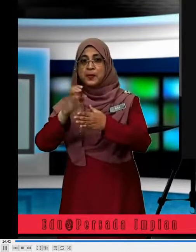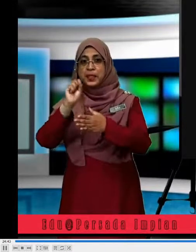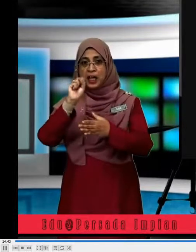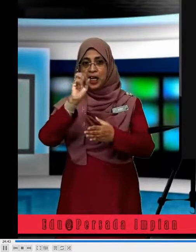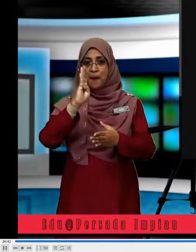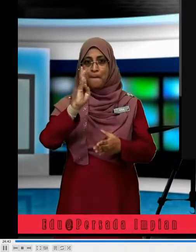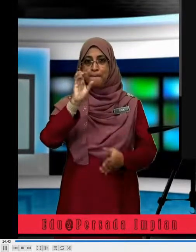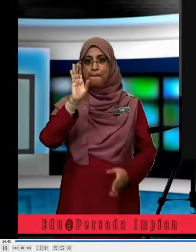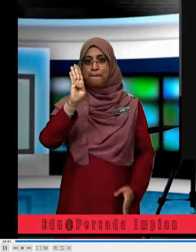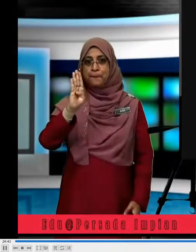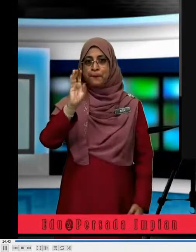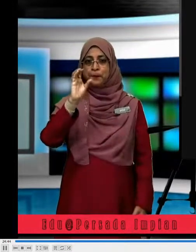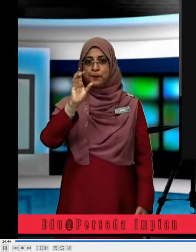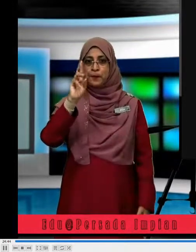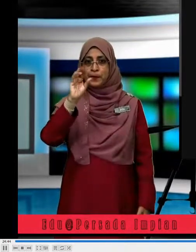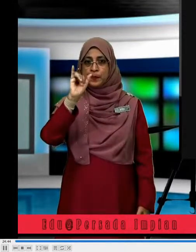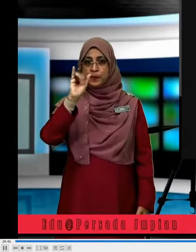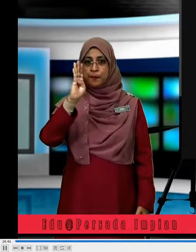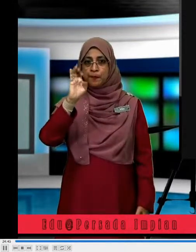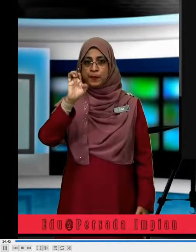subscribe channel